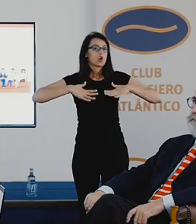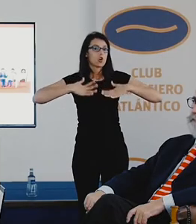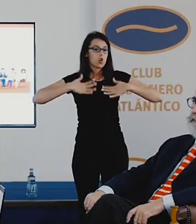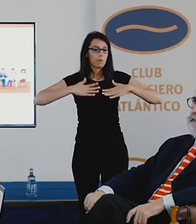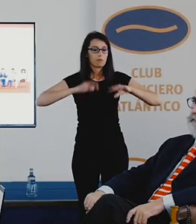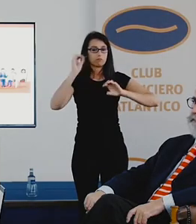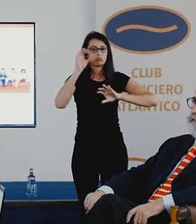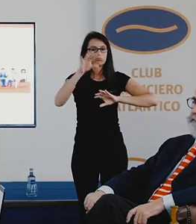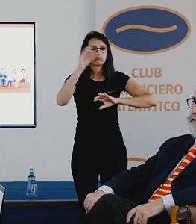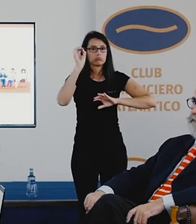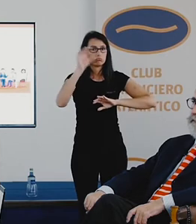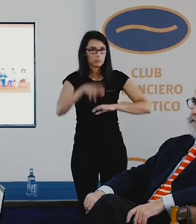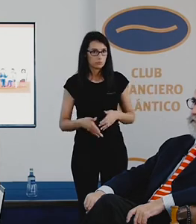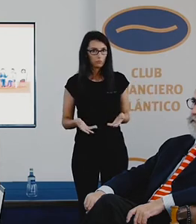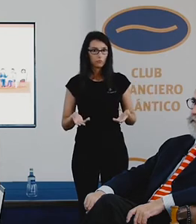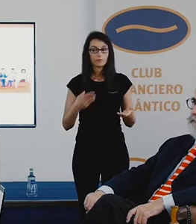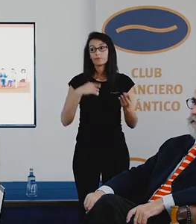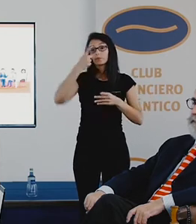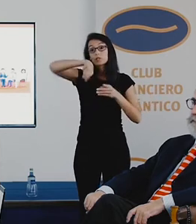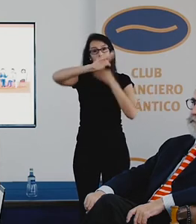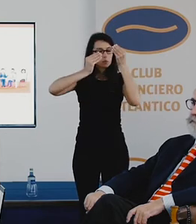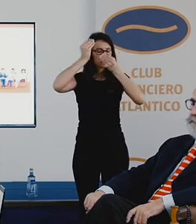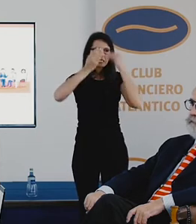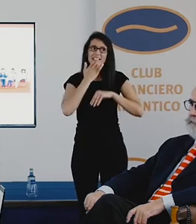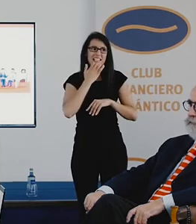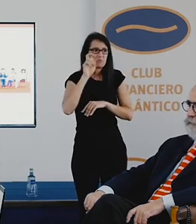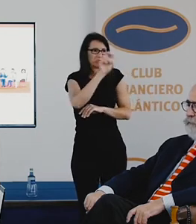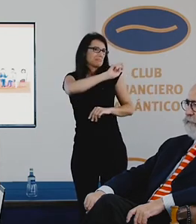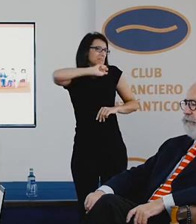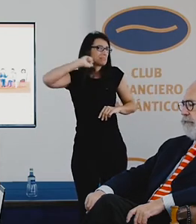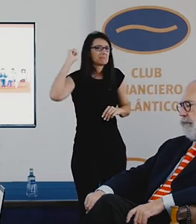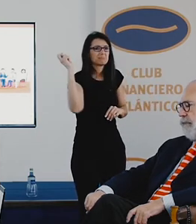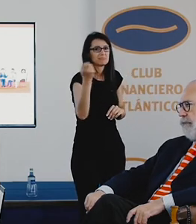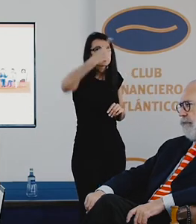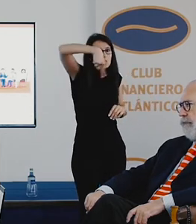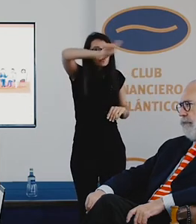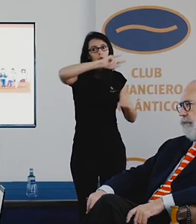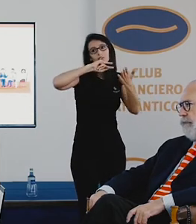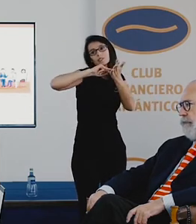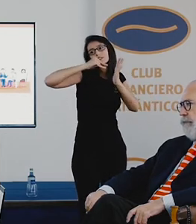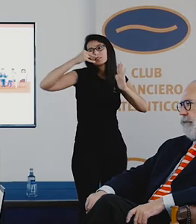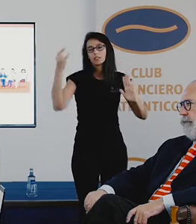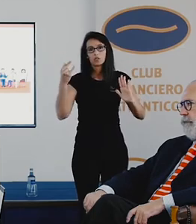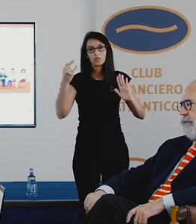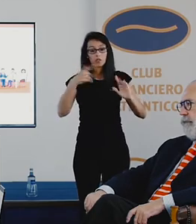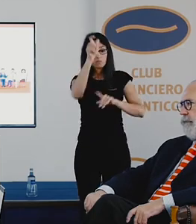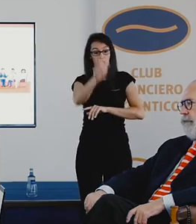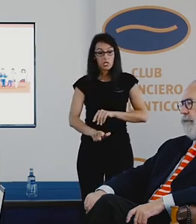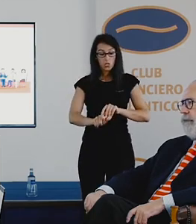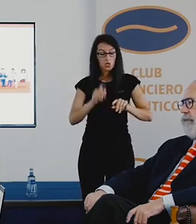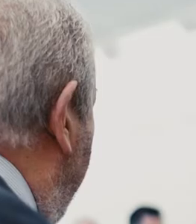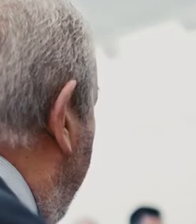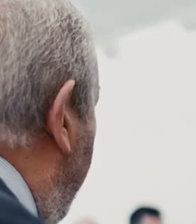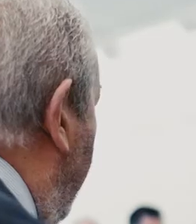cubo. Ejemplos de esos, pensar en ejemplos de esos en vuestra vida, cuánta tecnología está hecha de espaldas a la persona.